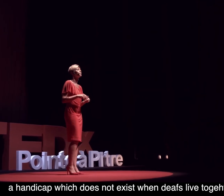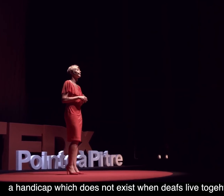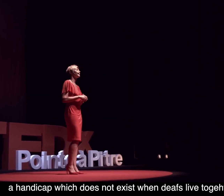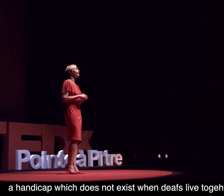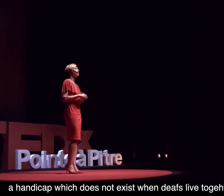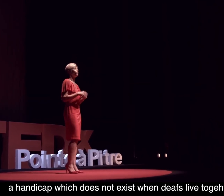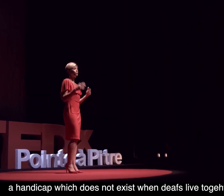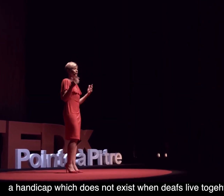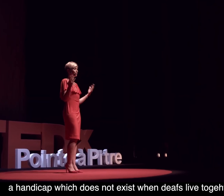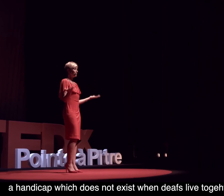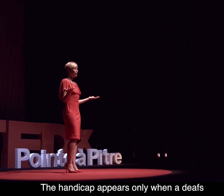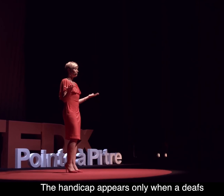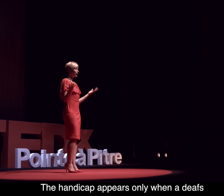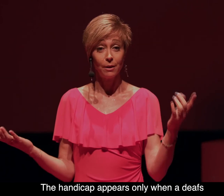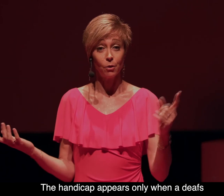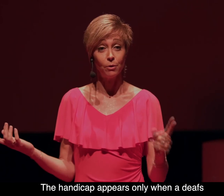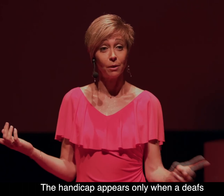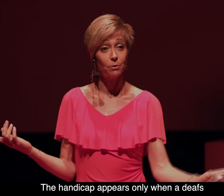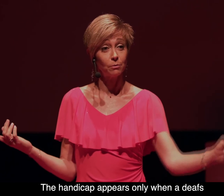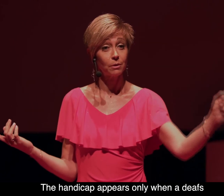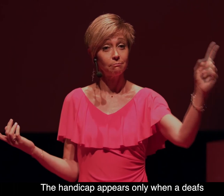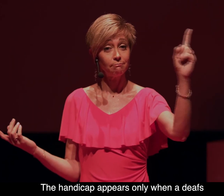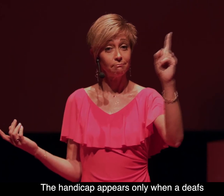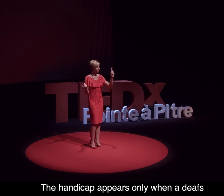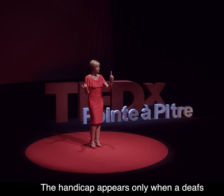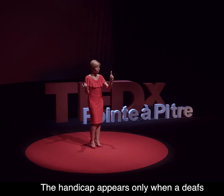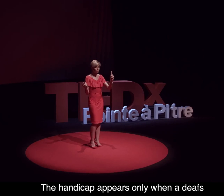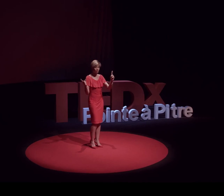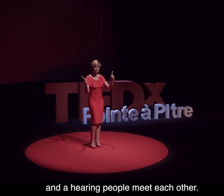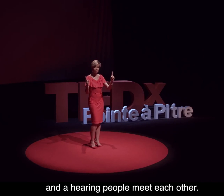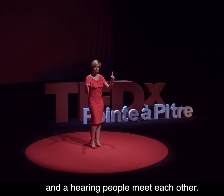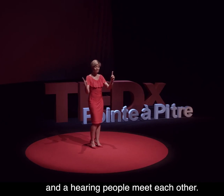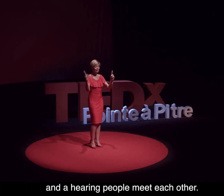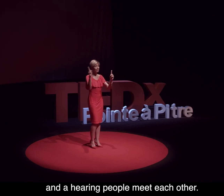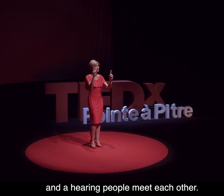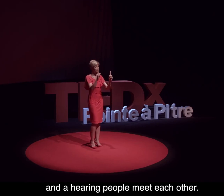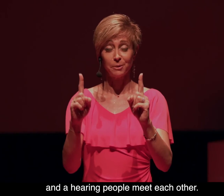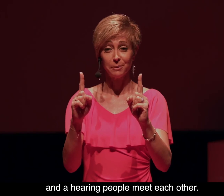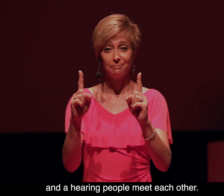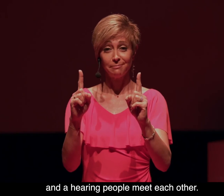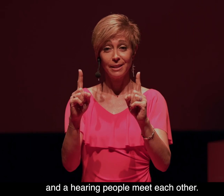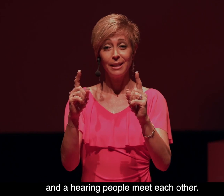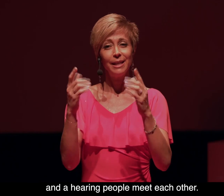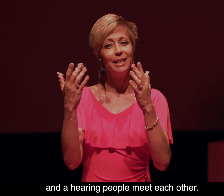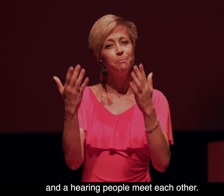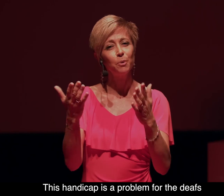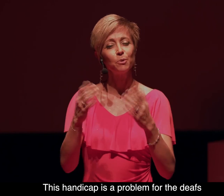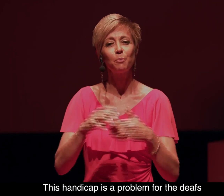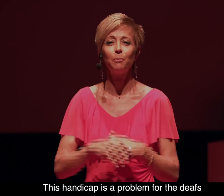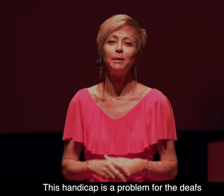eux. Handicap qui apparaît lors de la rencontre d'un sourd et d'un entendant, et qui pose